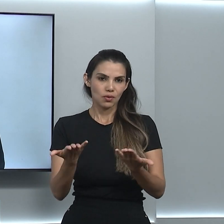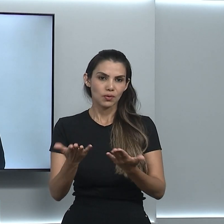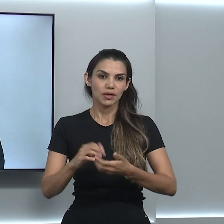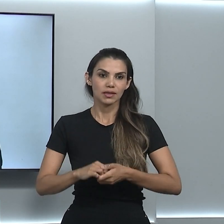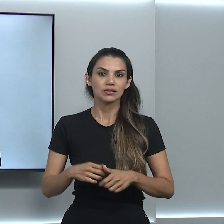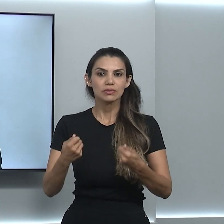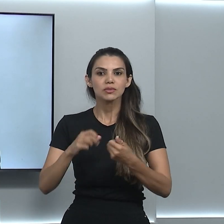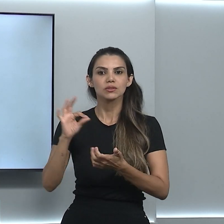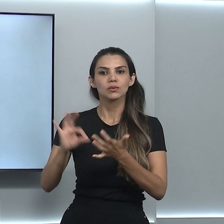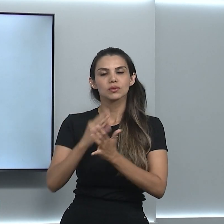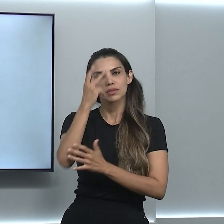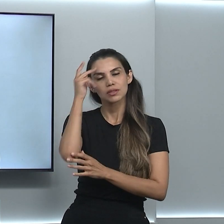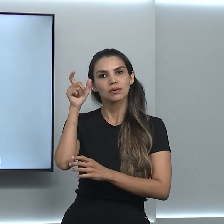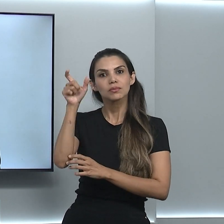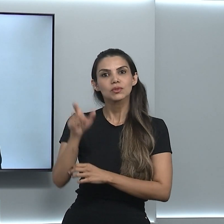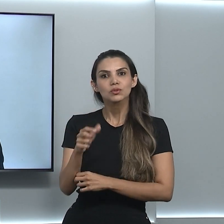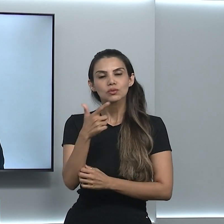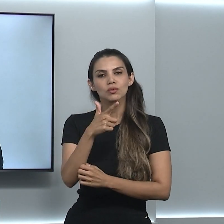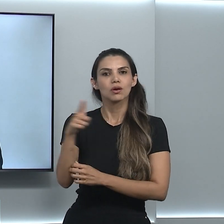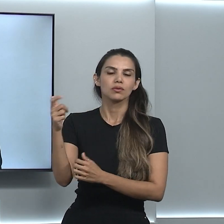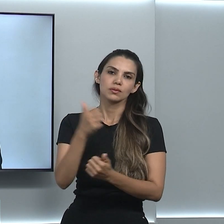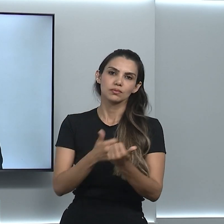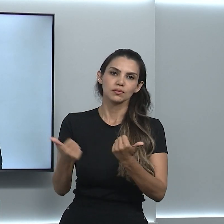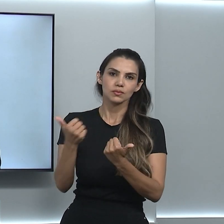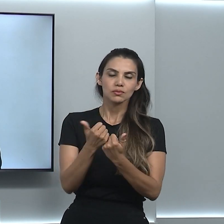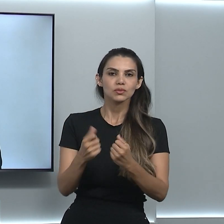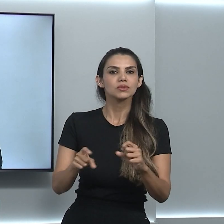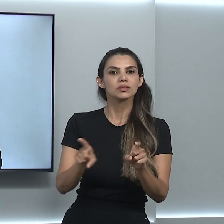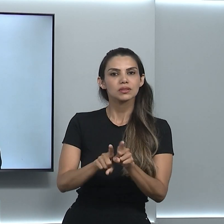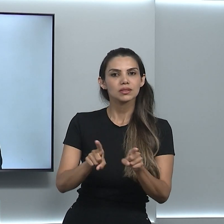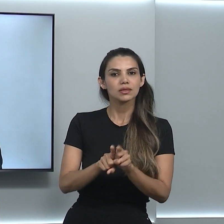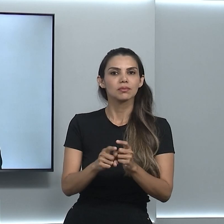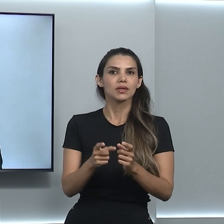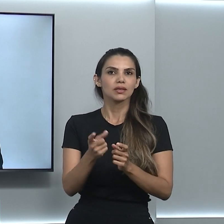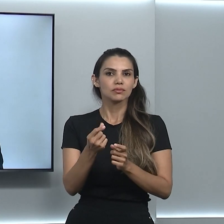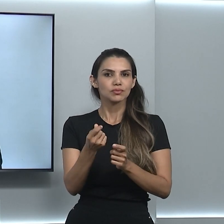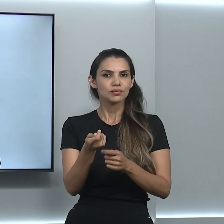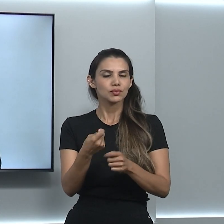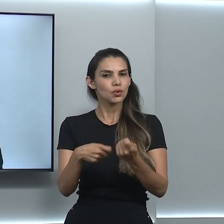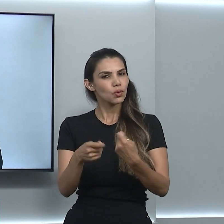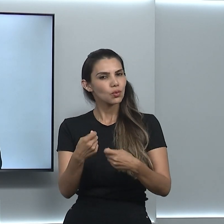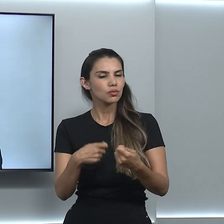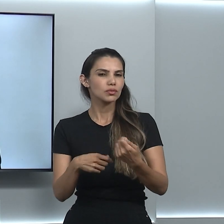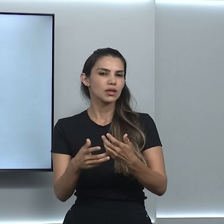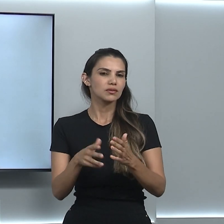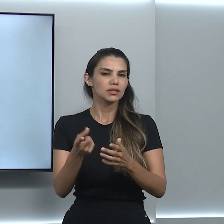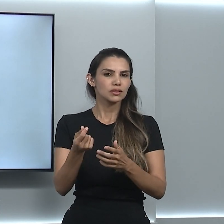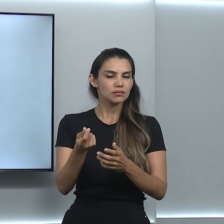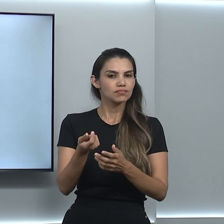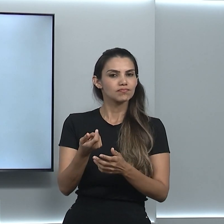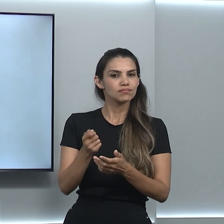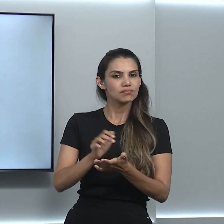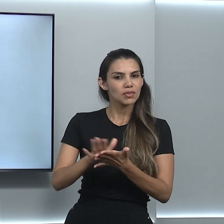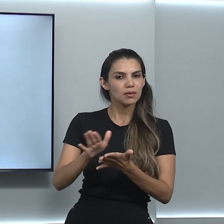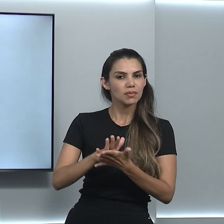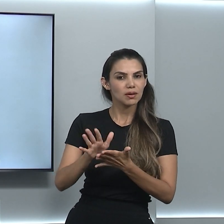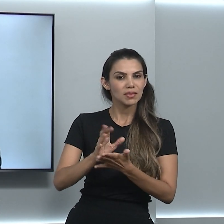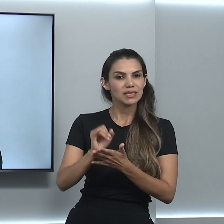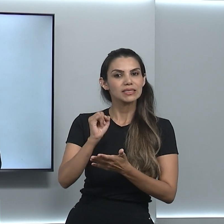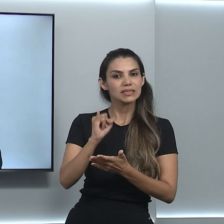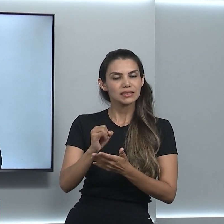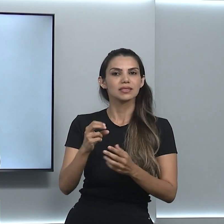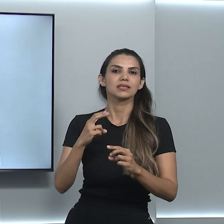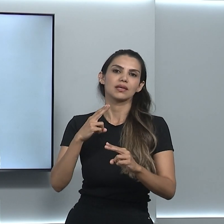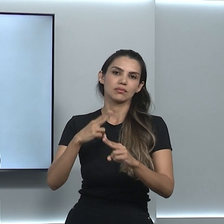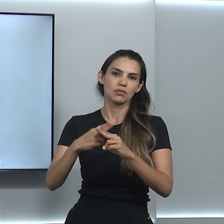necessidade de contratar o trabalhador, quanto também pelos próprios custos trabalhistas, caso esses trabalhadores sejam contratados dentro da